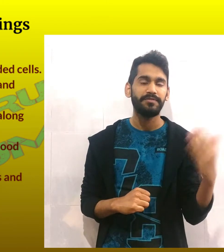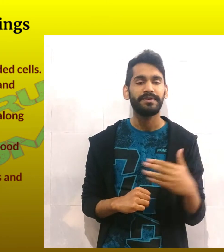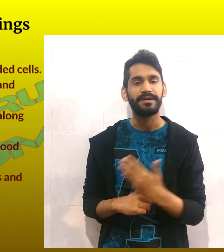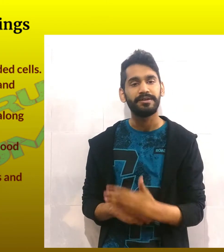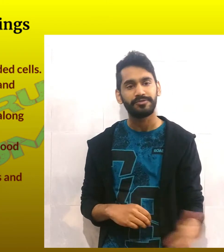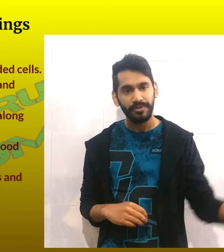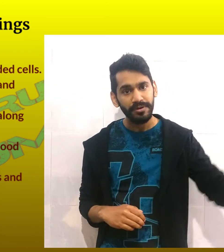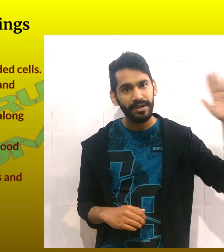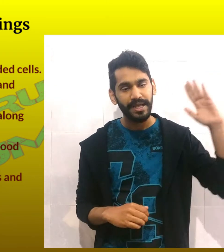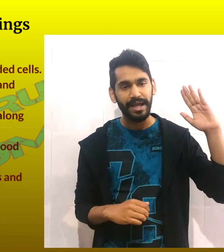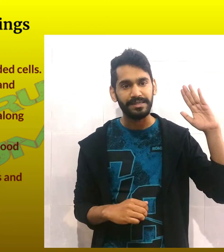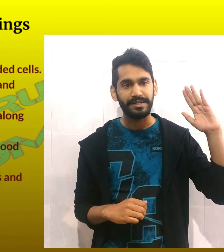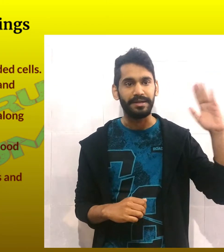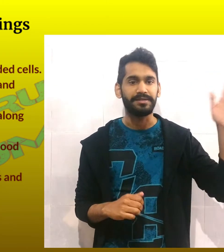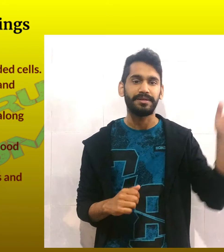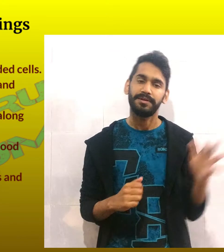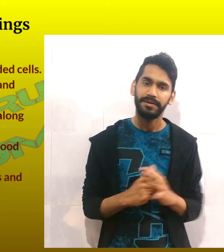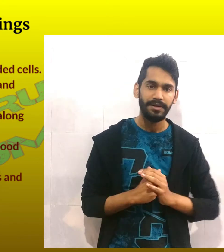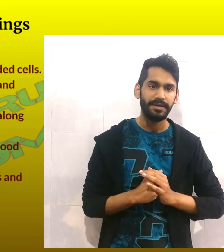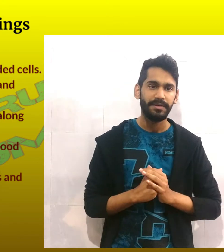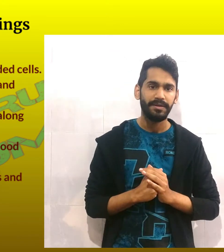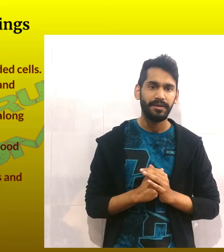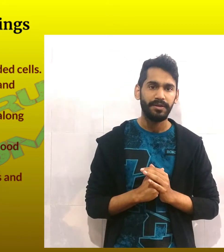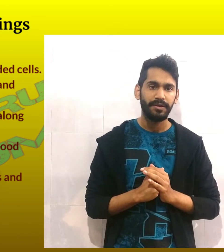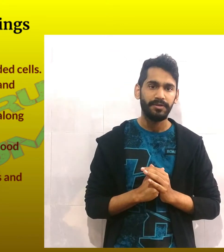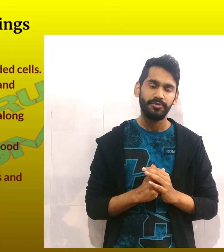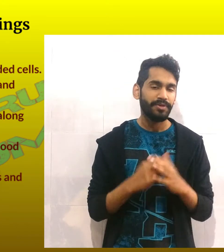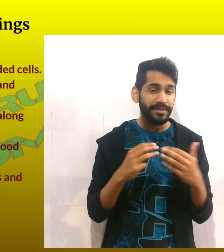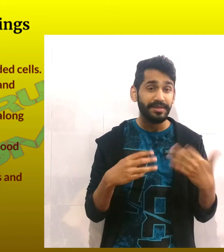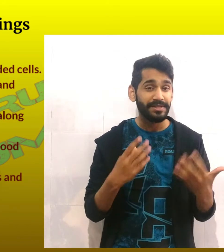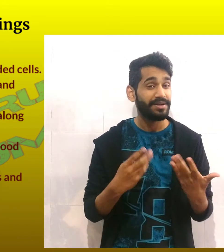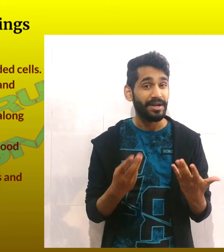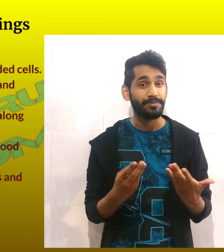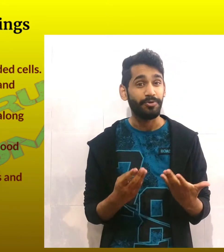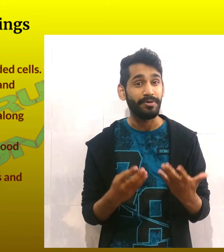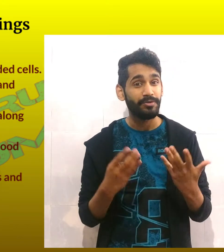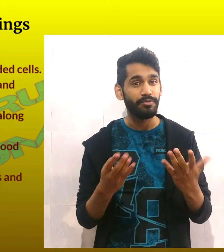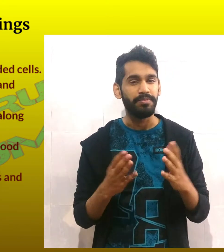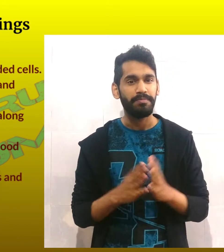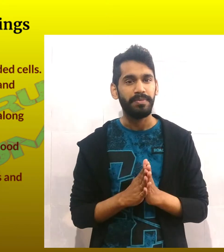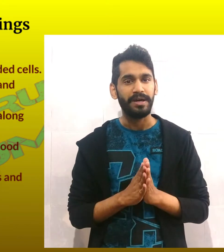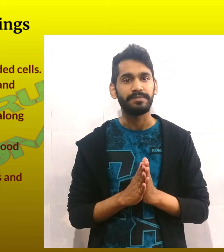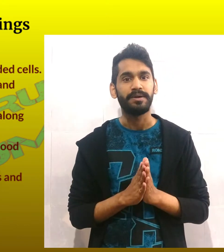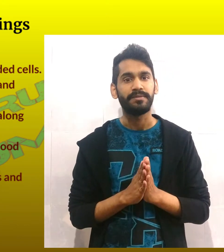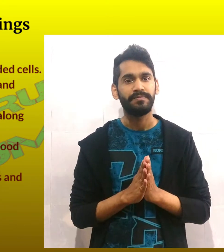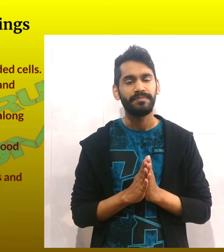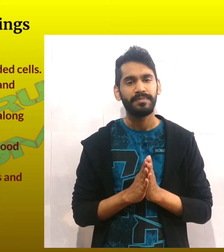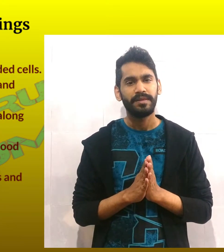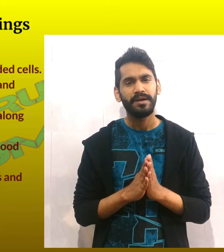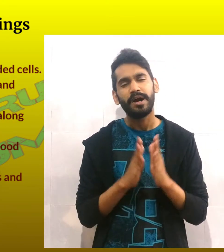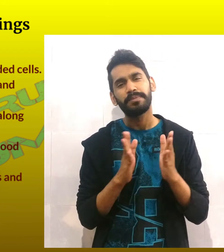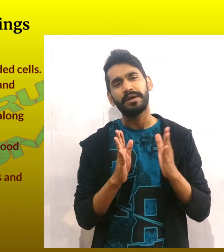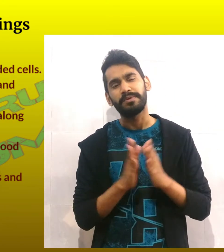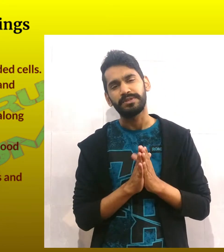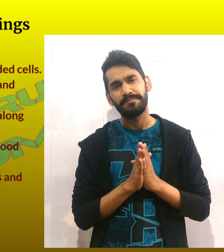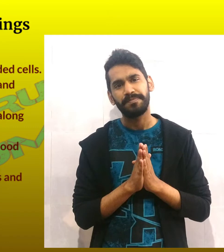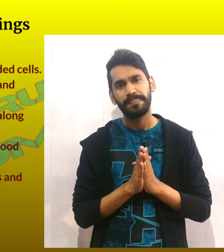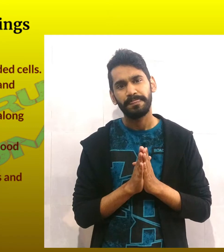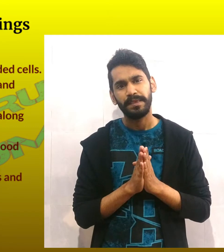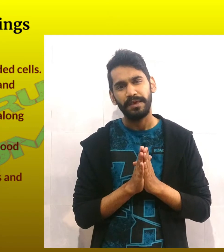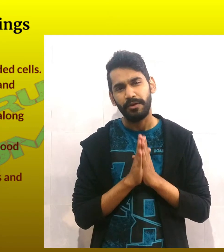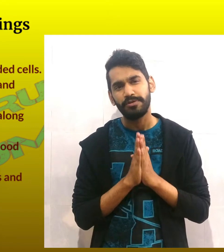पहुंचा सके और फिर किडनी उसको एक्सक्रीट कर सके। ठीक है, तो ये 3 चीज़ें ट्रांसपोर्ट होती हैं थ्रू प्लाज्मा। अब क्या